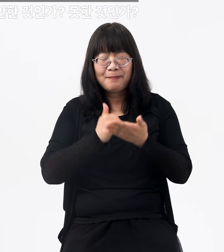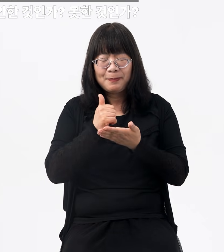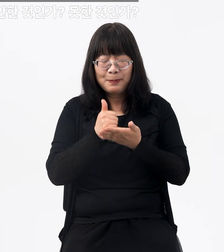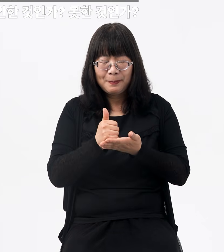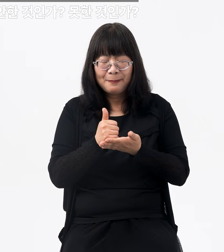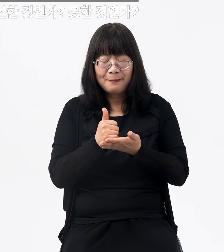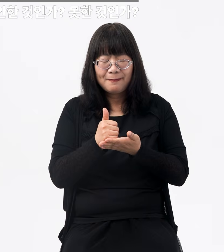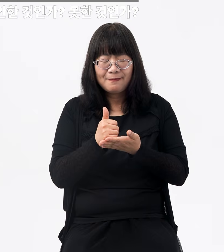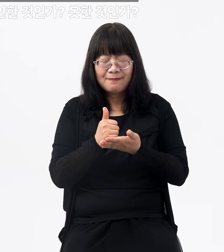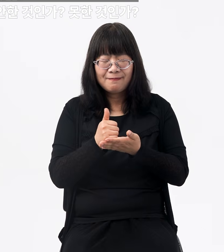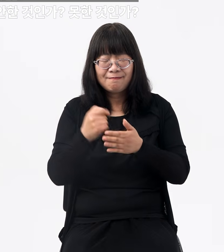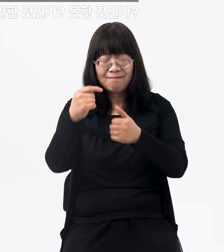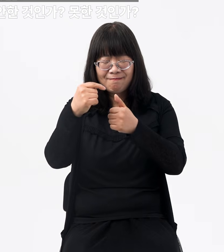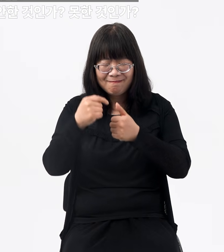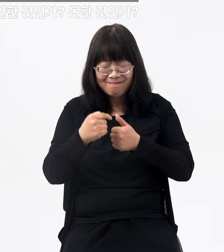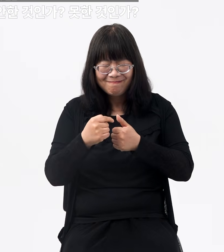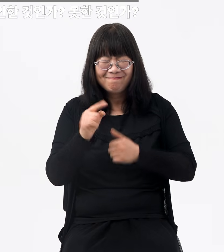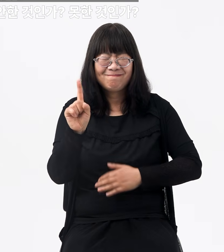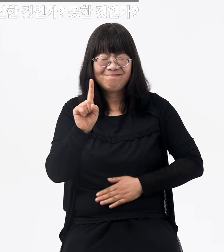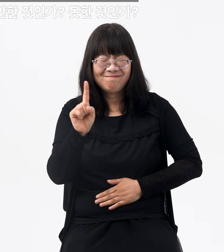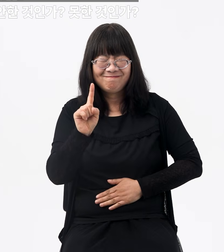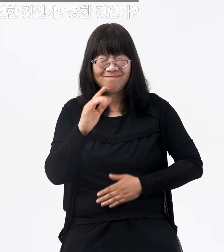하나님의 명령은,